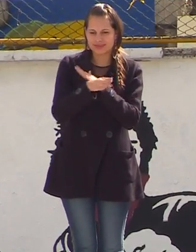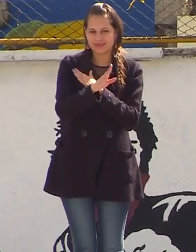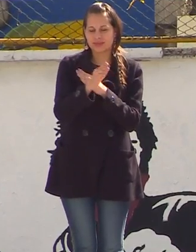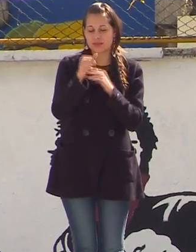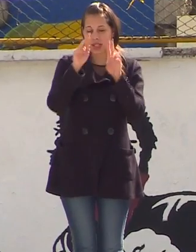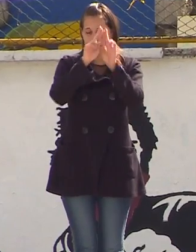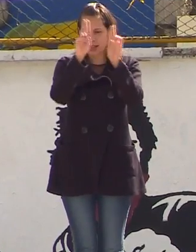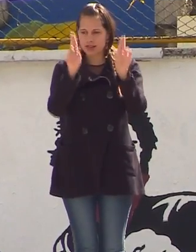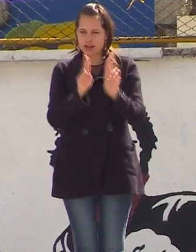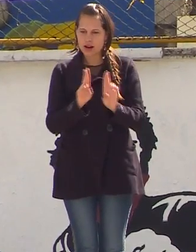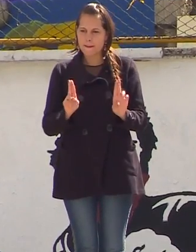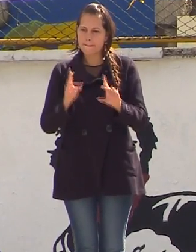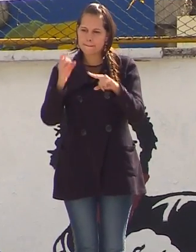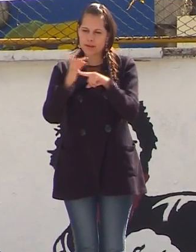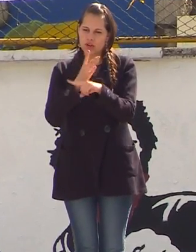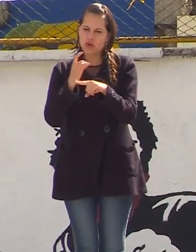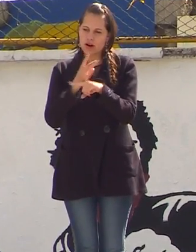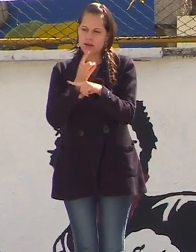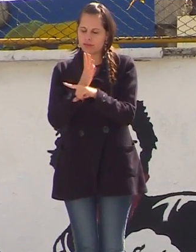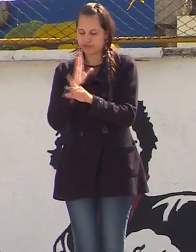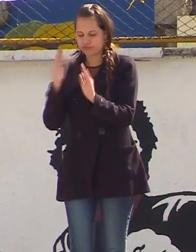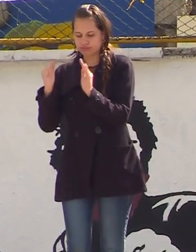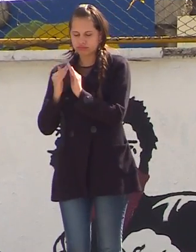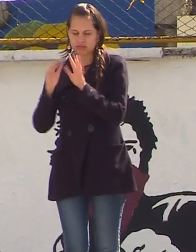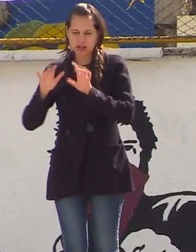por internet desde la casa.